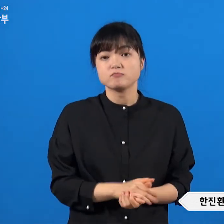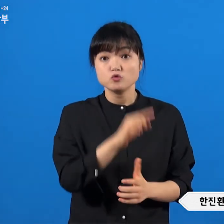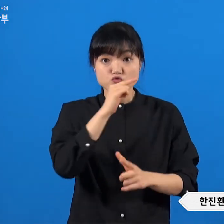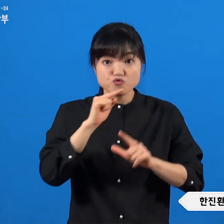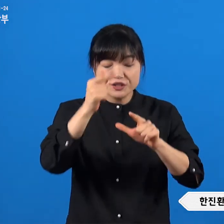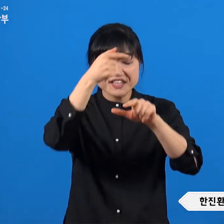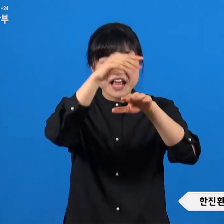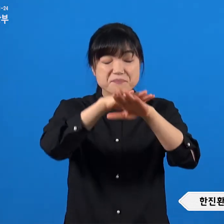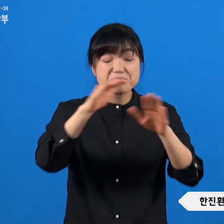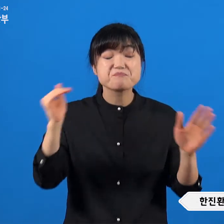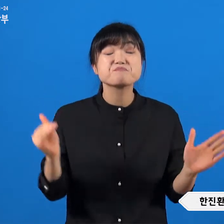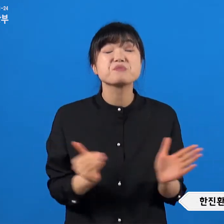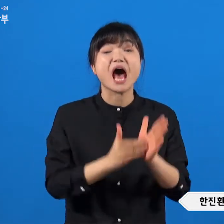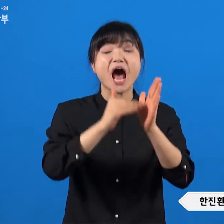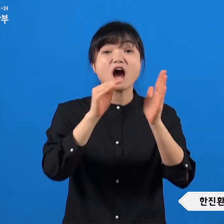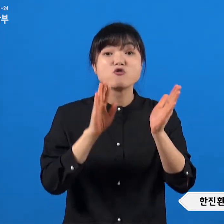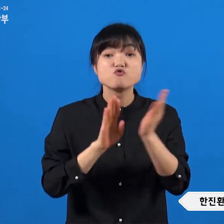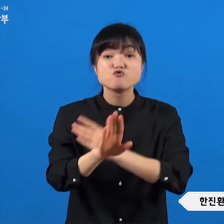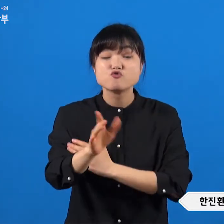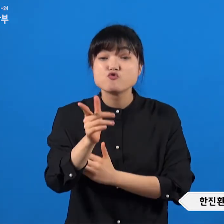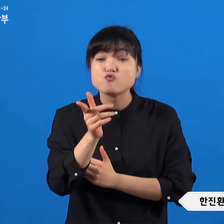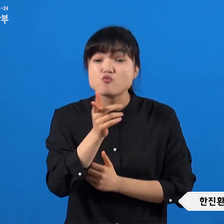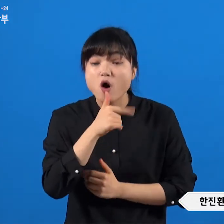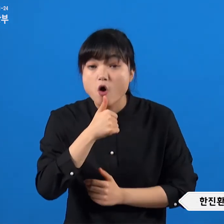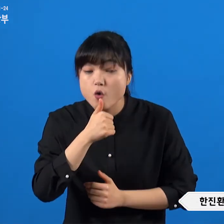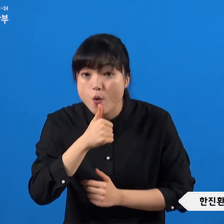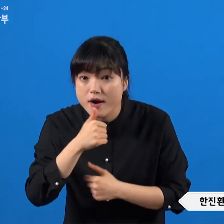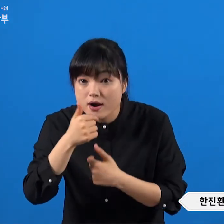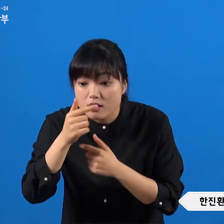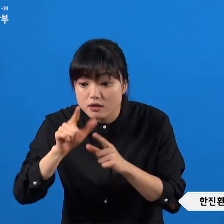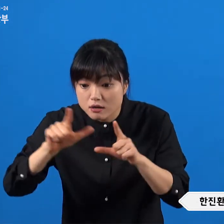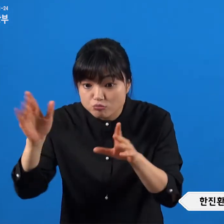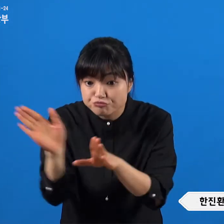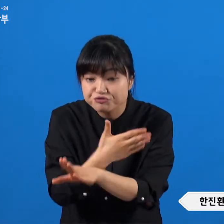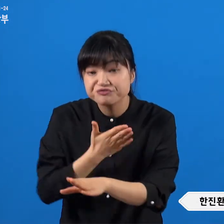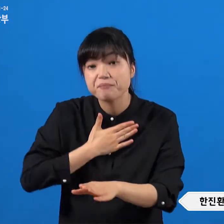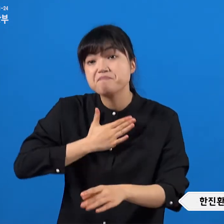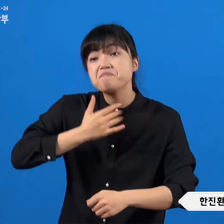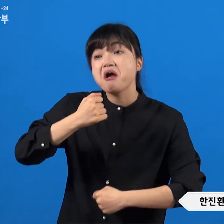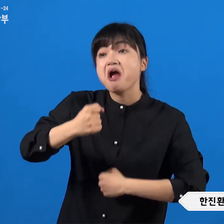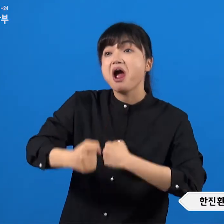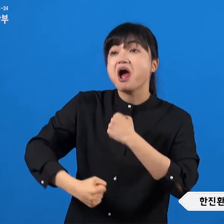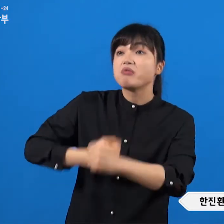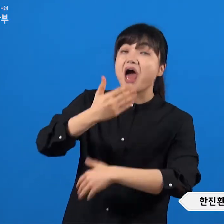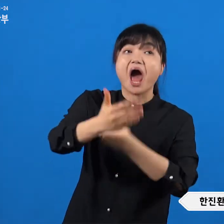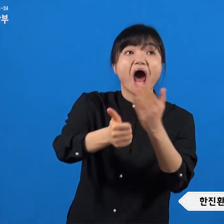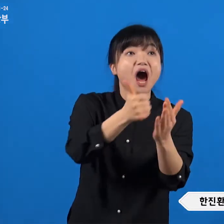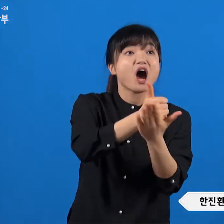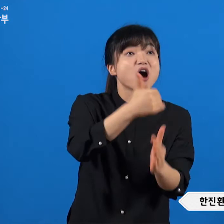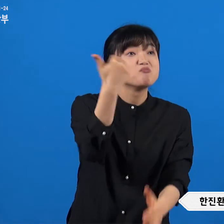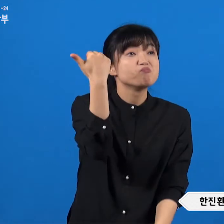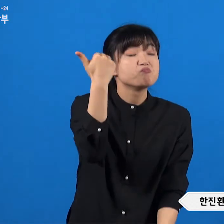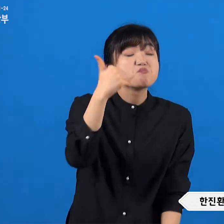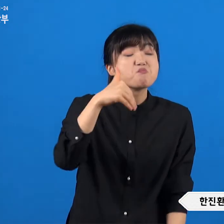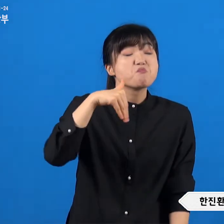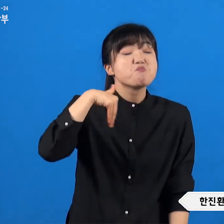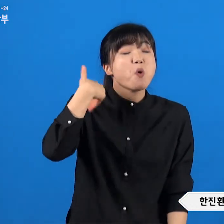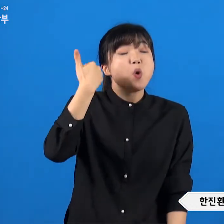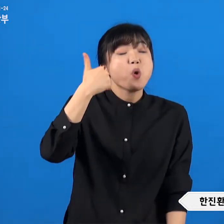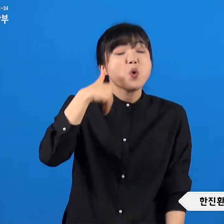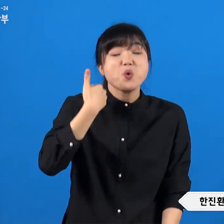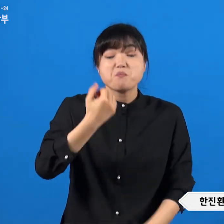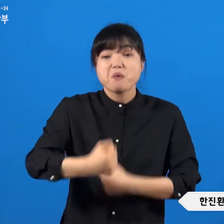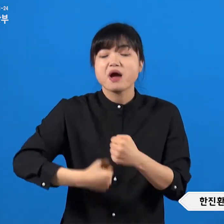끝나고 월요일 세상 속으로 들어가면 그때부터는 하나님을 새까맣게 잊어버리고 사는 그것이 문제지요.